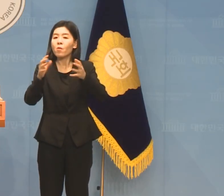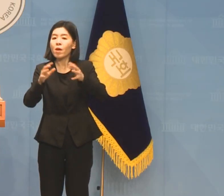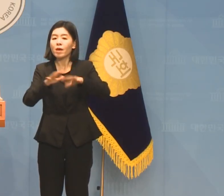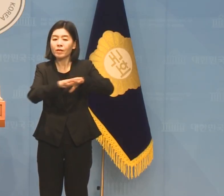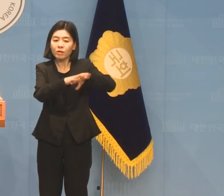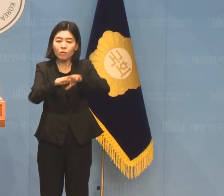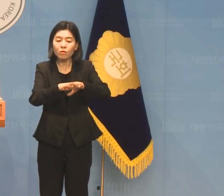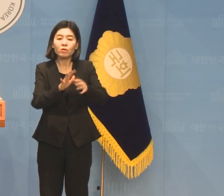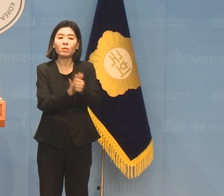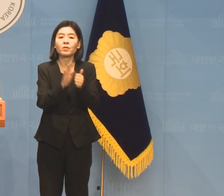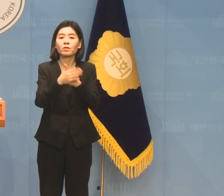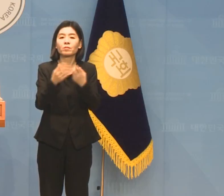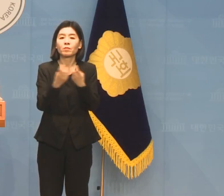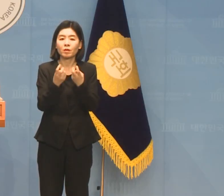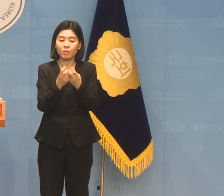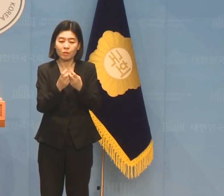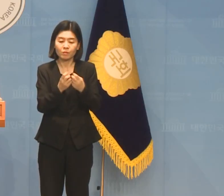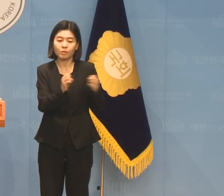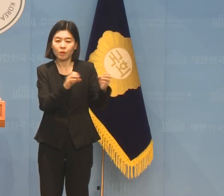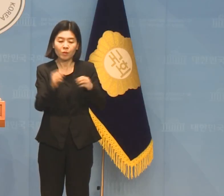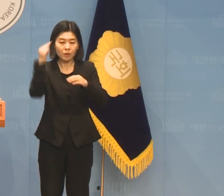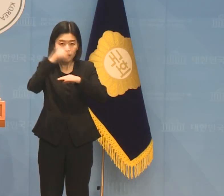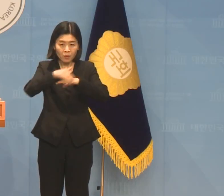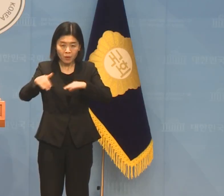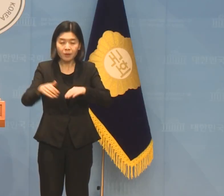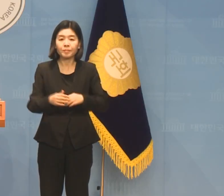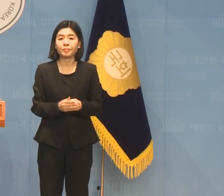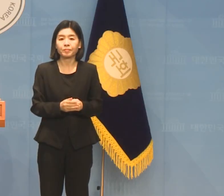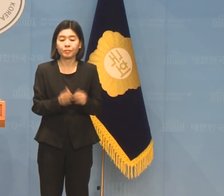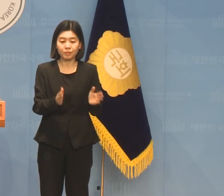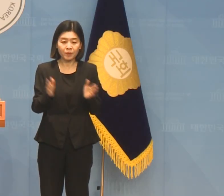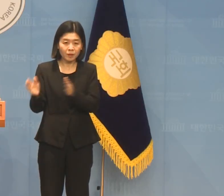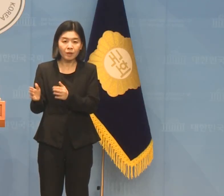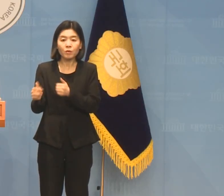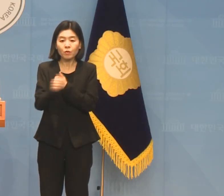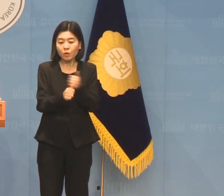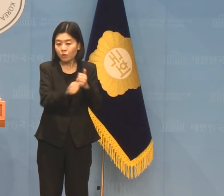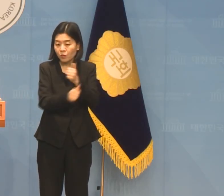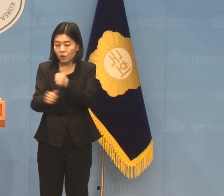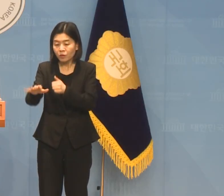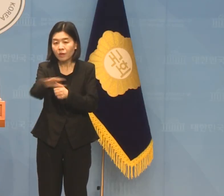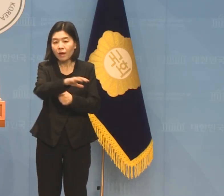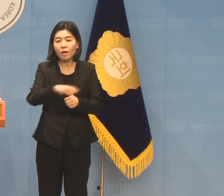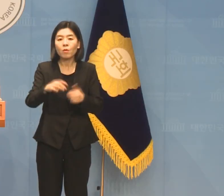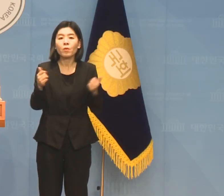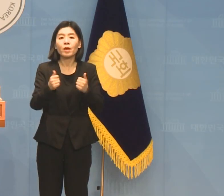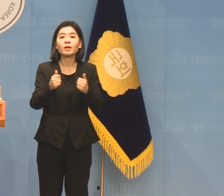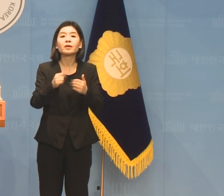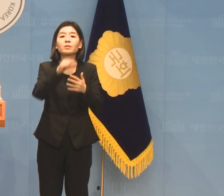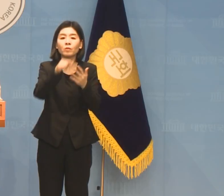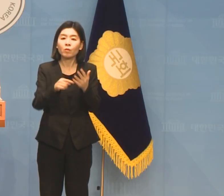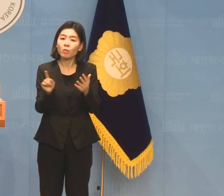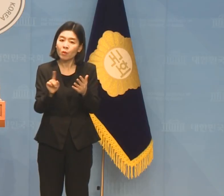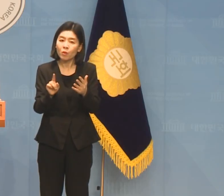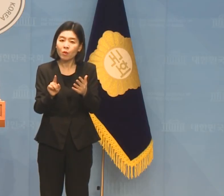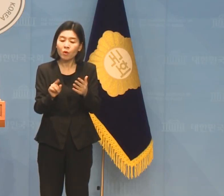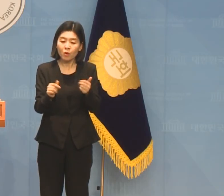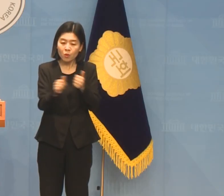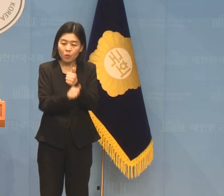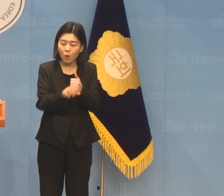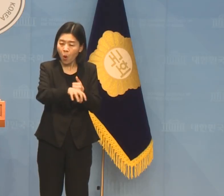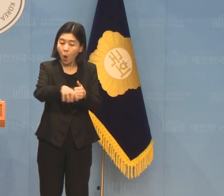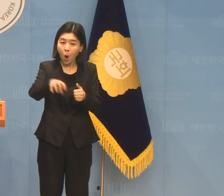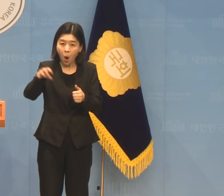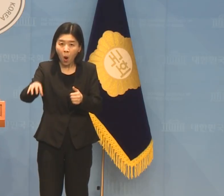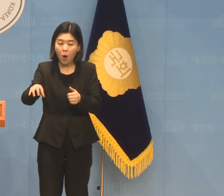예정입니다. 다음은 이번 주 위원회 회의 일정입니다. 이번 주에는 다수 위원회에서 추가 경정